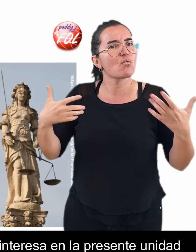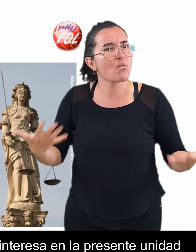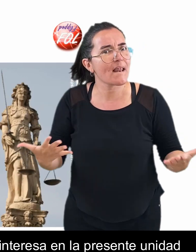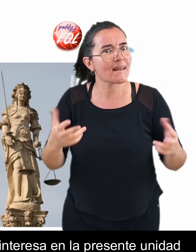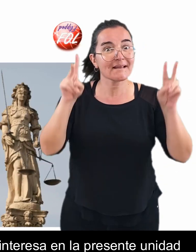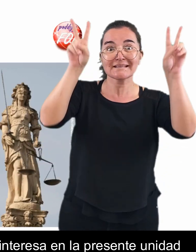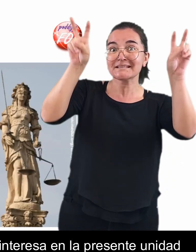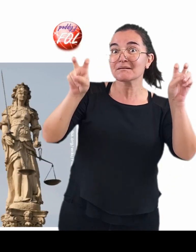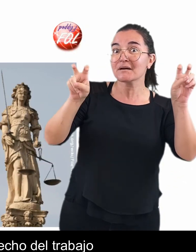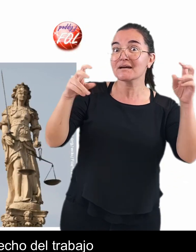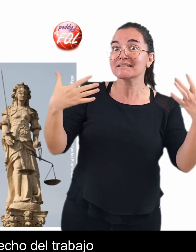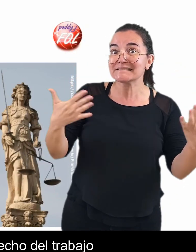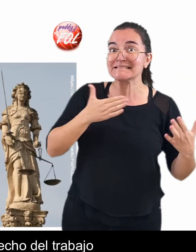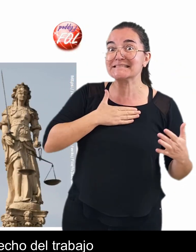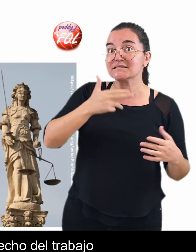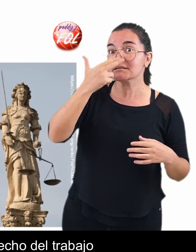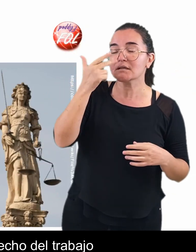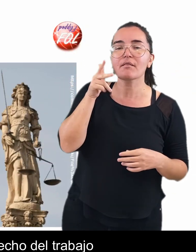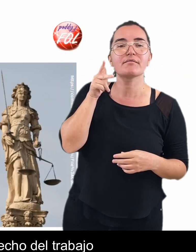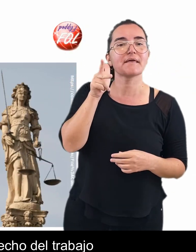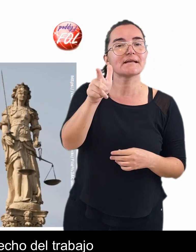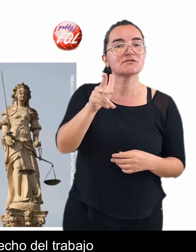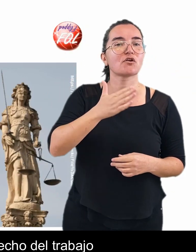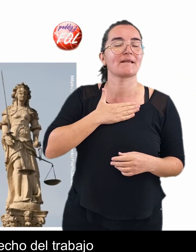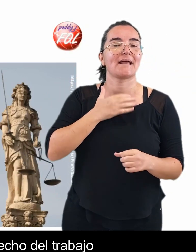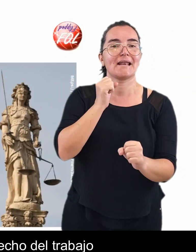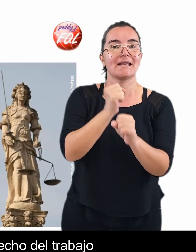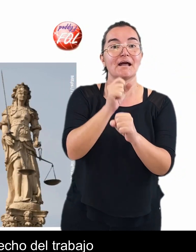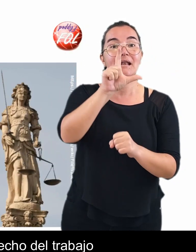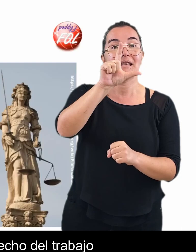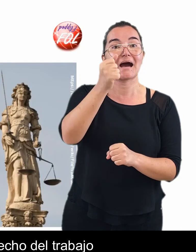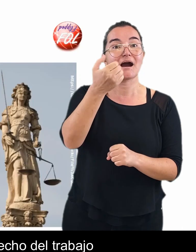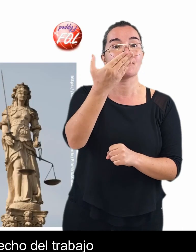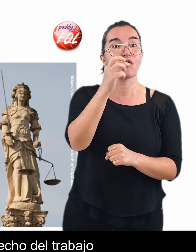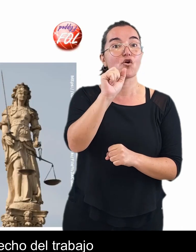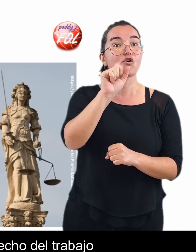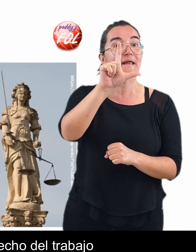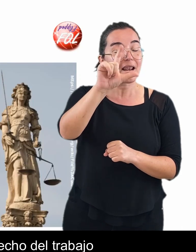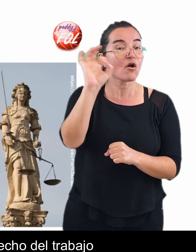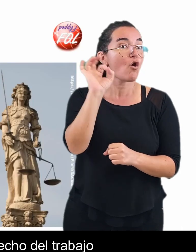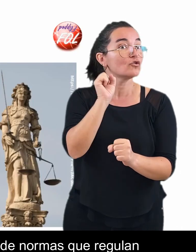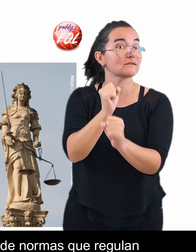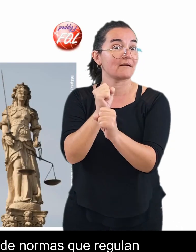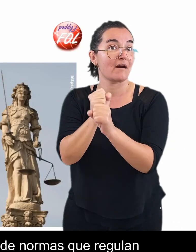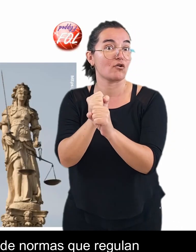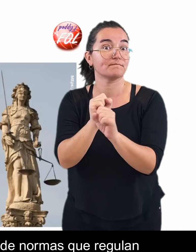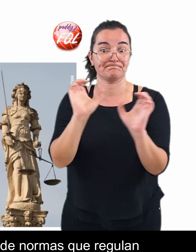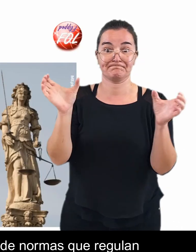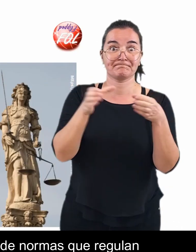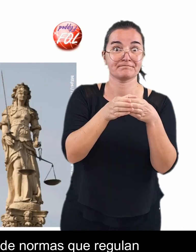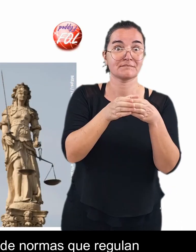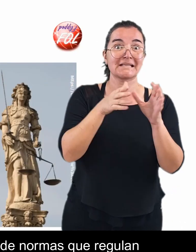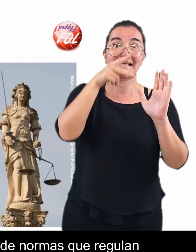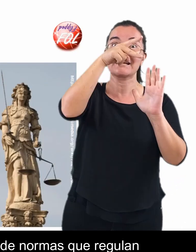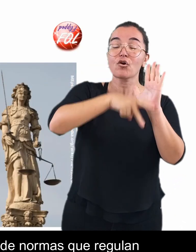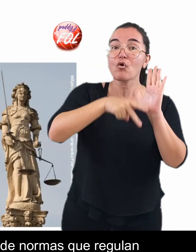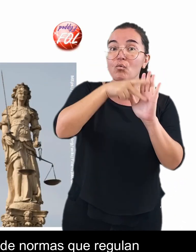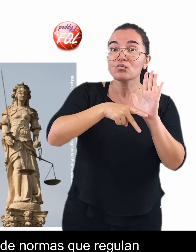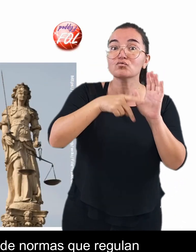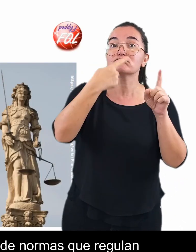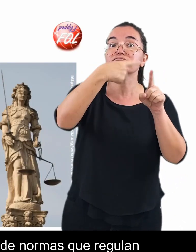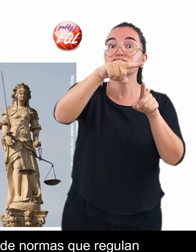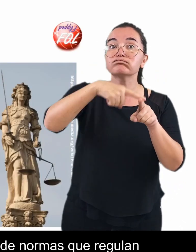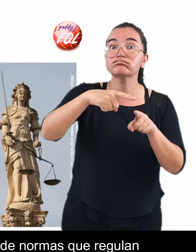interesa en la presente unidad es la del derecho laboral o derecho del trabajo, que va a estar formado por el conjunto